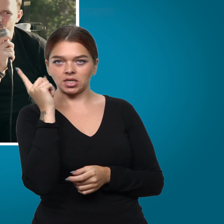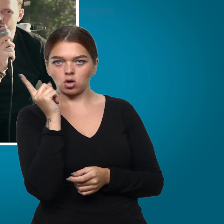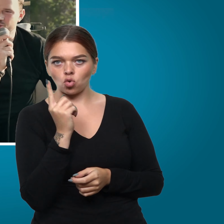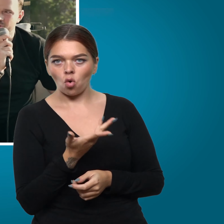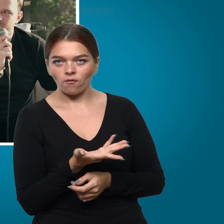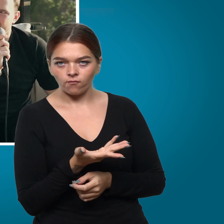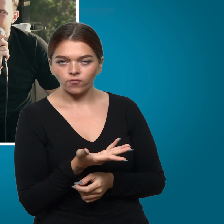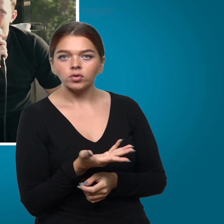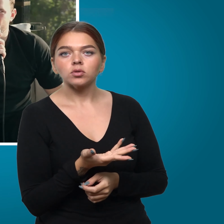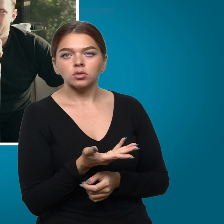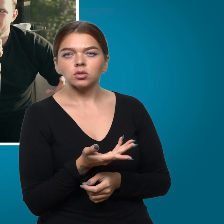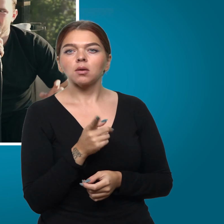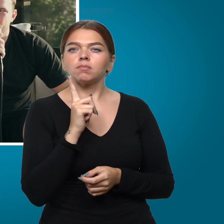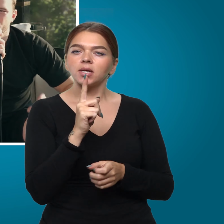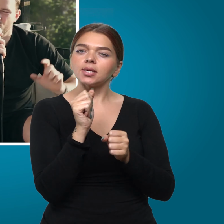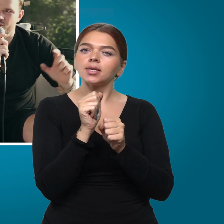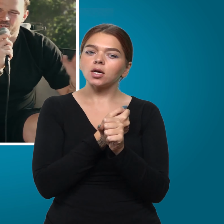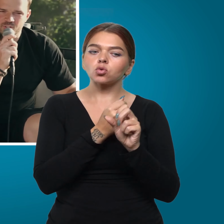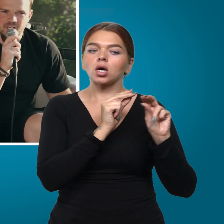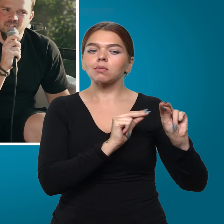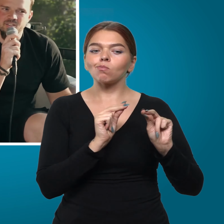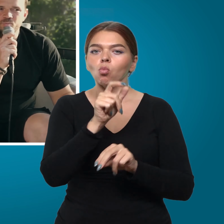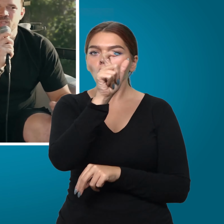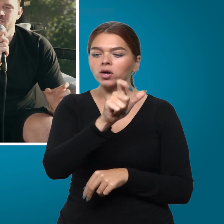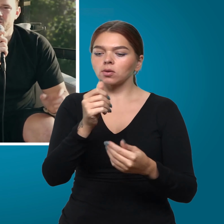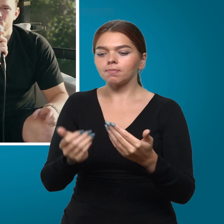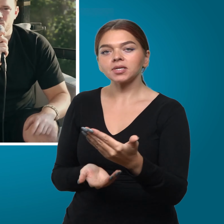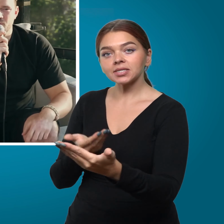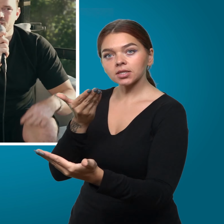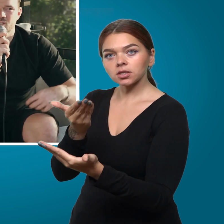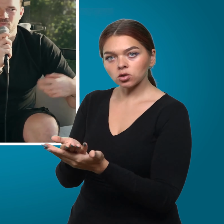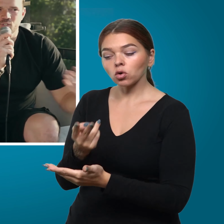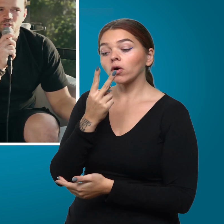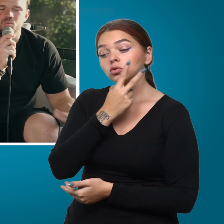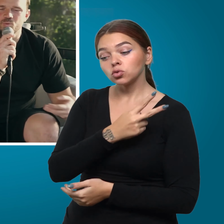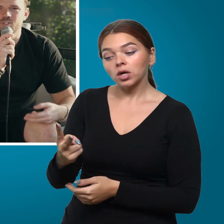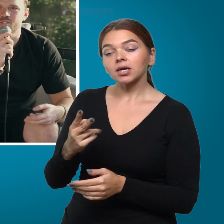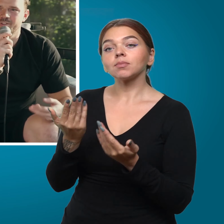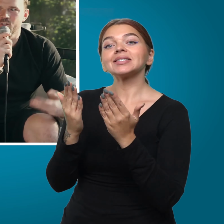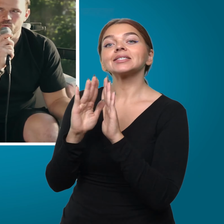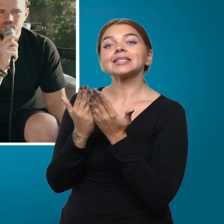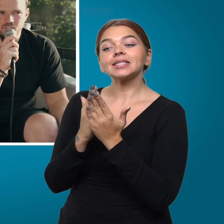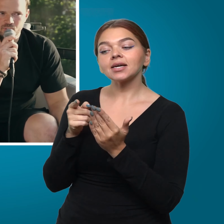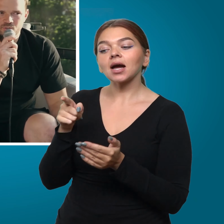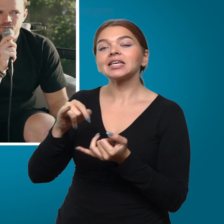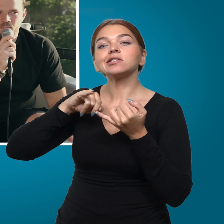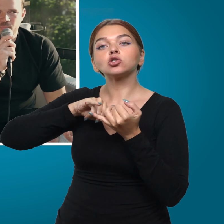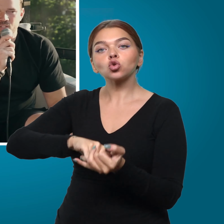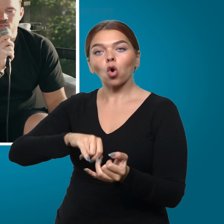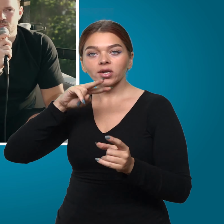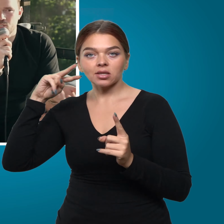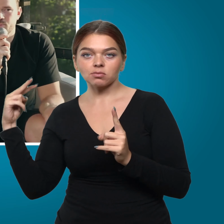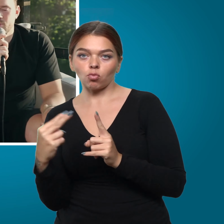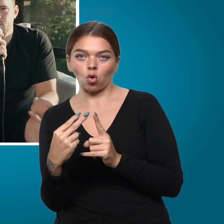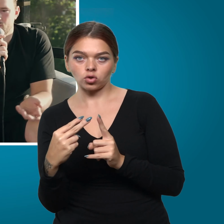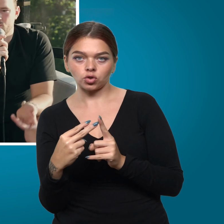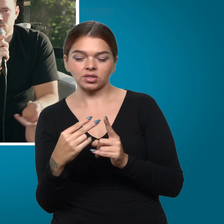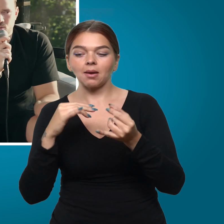istorinio požiūrio. Žiūrėkite tai kaip istorijos dalį, bandydami suprasti tai, kas vyko, kaip žmonės gyveno tuo laikmečiu. Nes